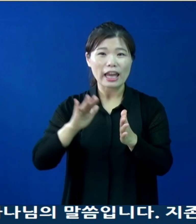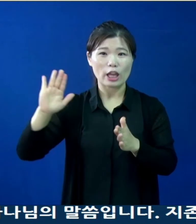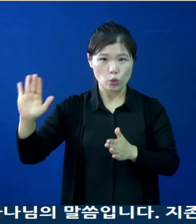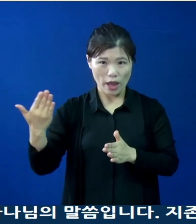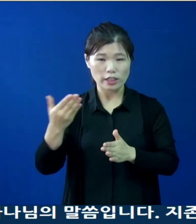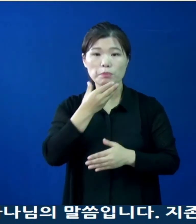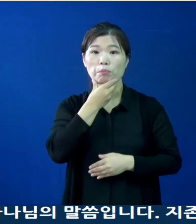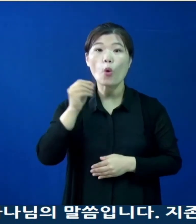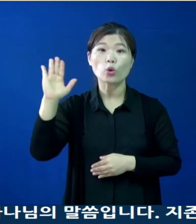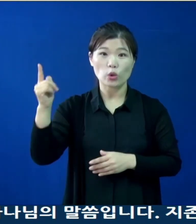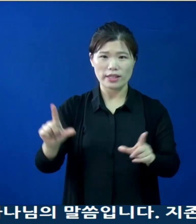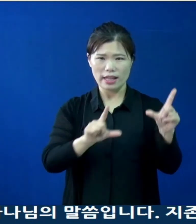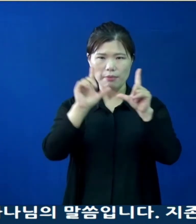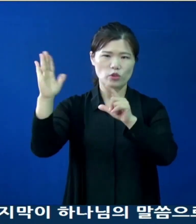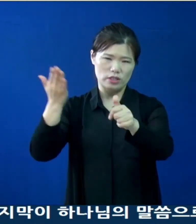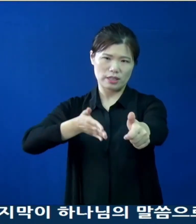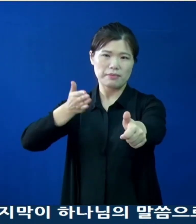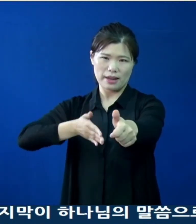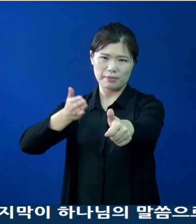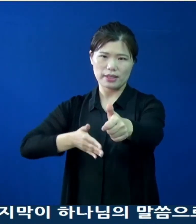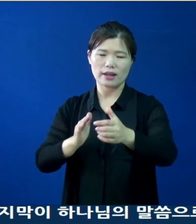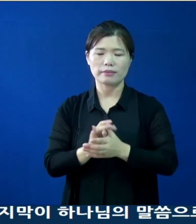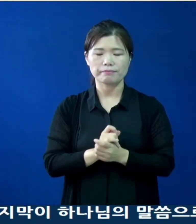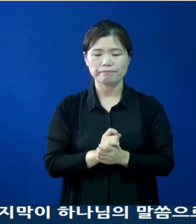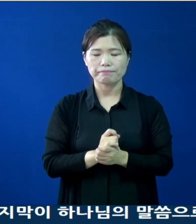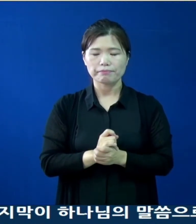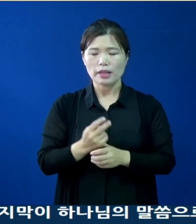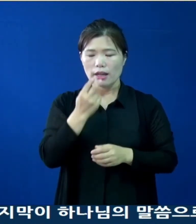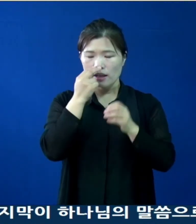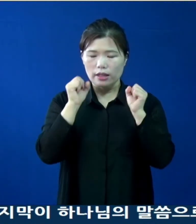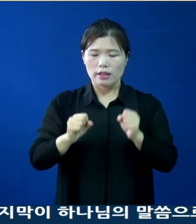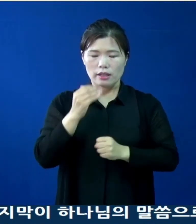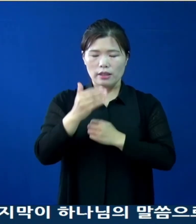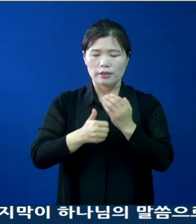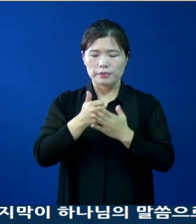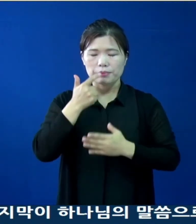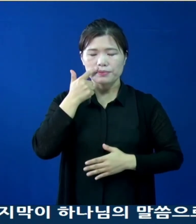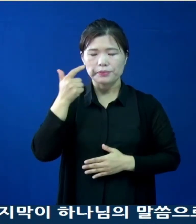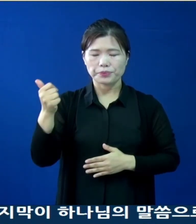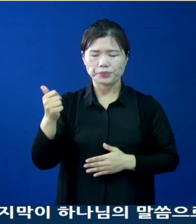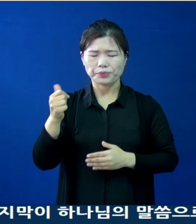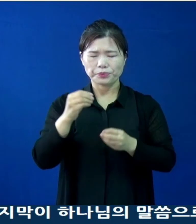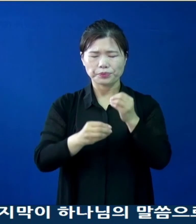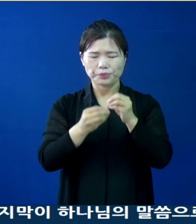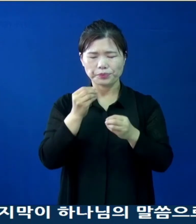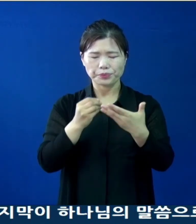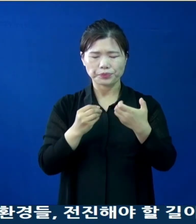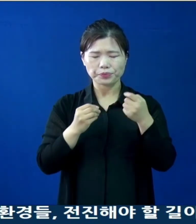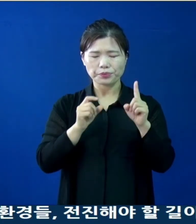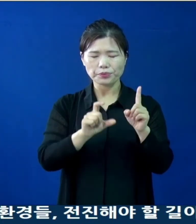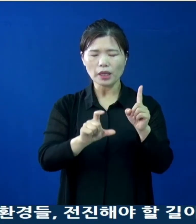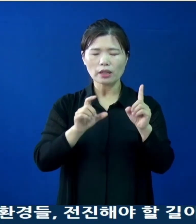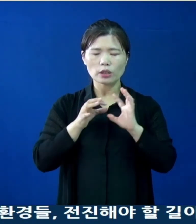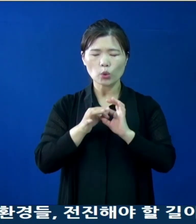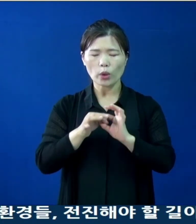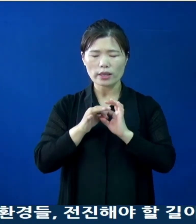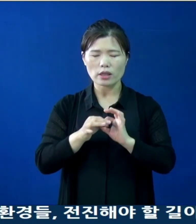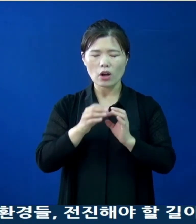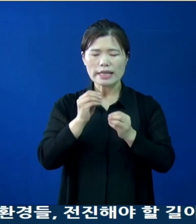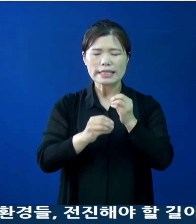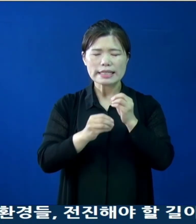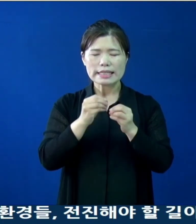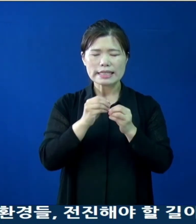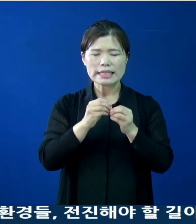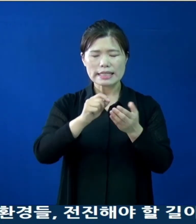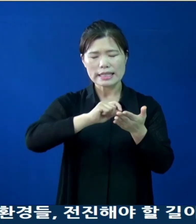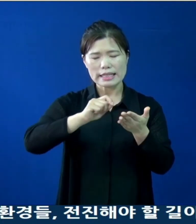삶이 되기를 주의 이름으로 축원합니다. 살아계신 아버지 하나님, 시편 91편을 통해 시인이 노래한